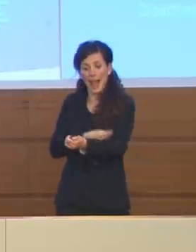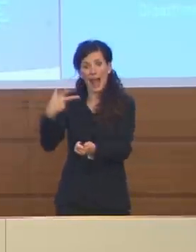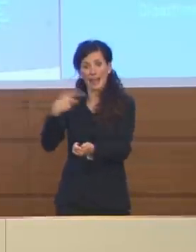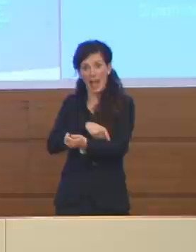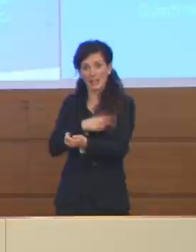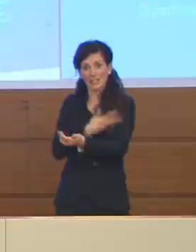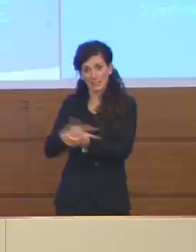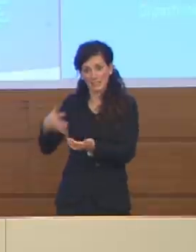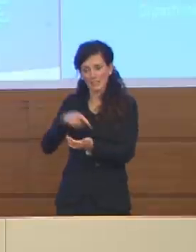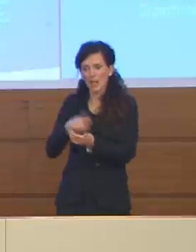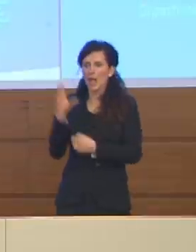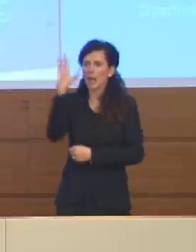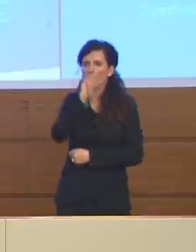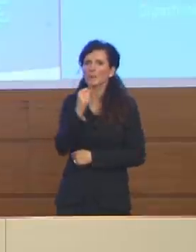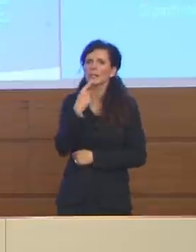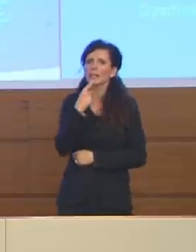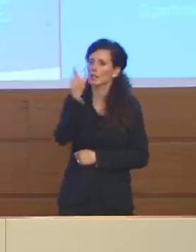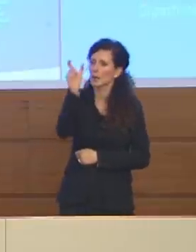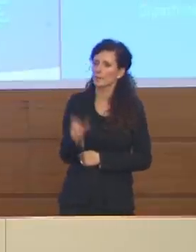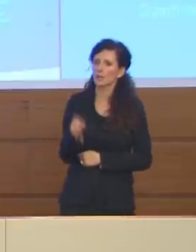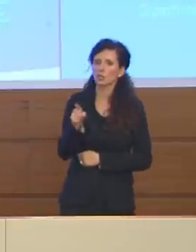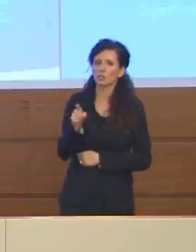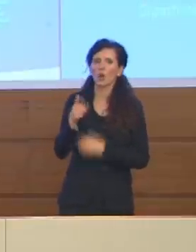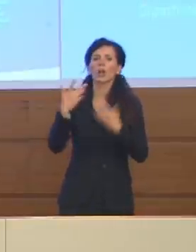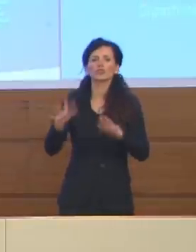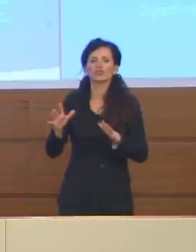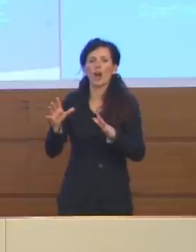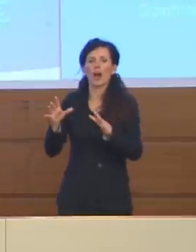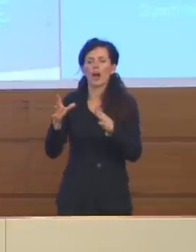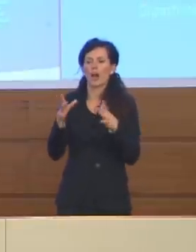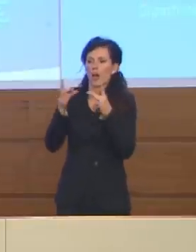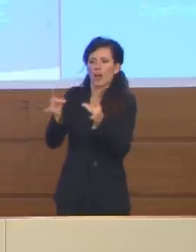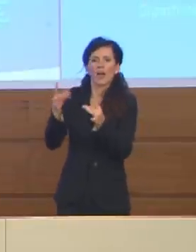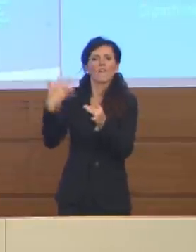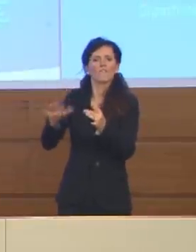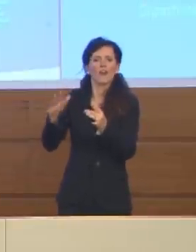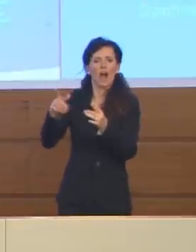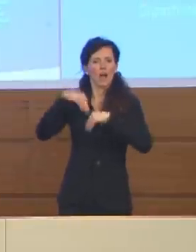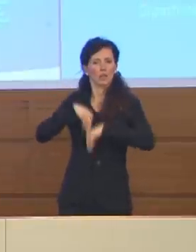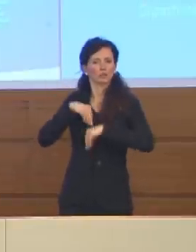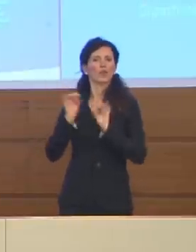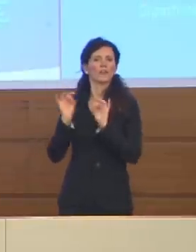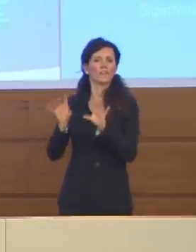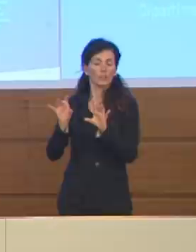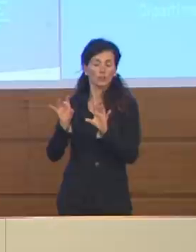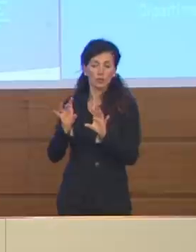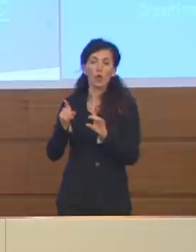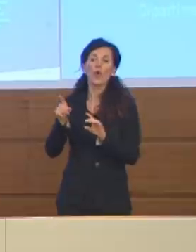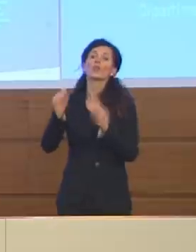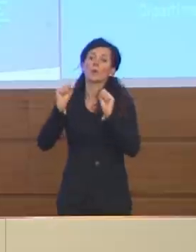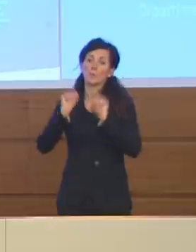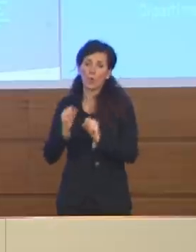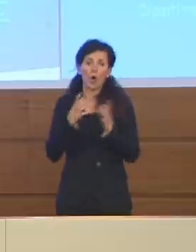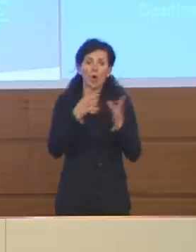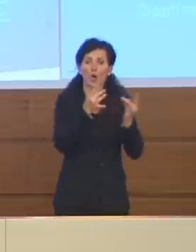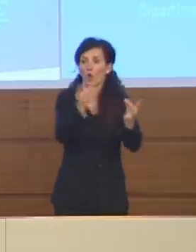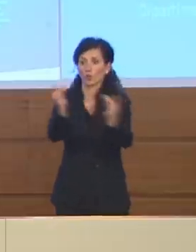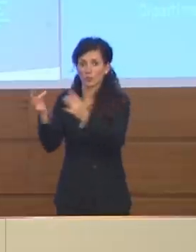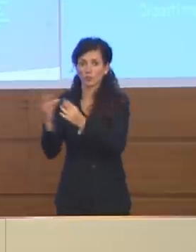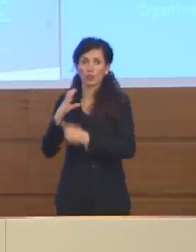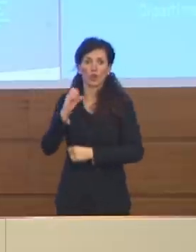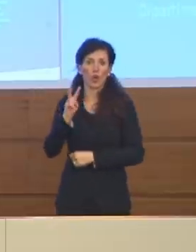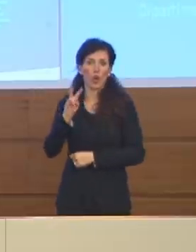individuare chi è stato esposto o se preferite si è contagiato a sachs coevi